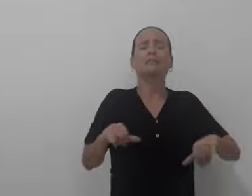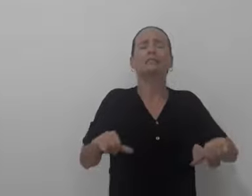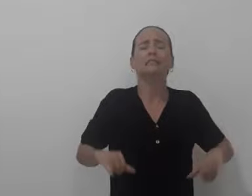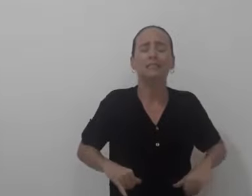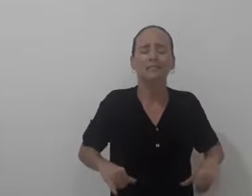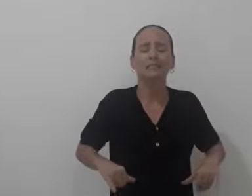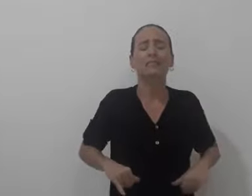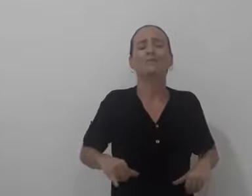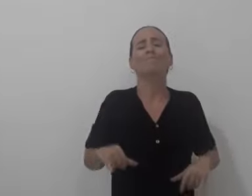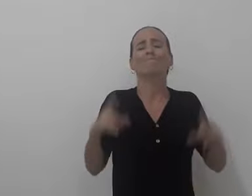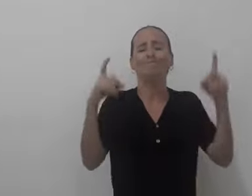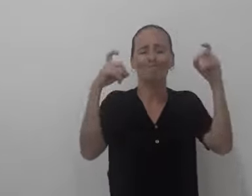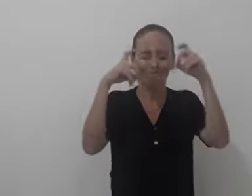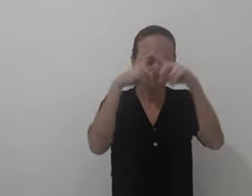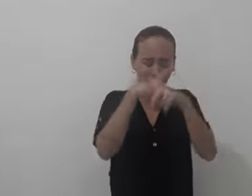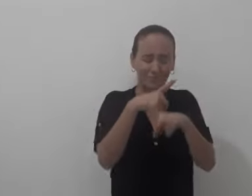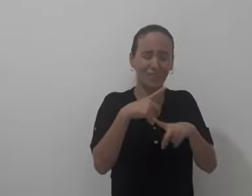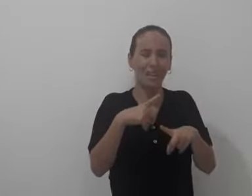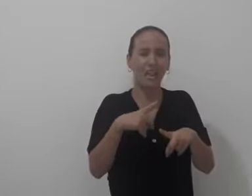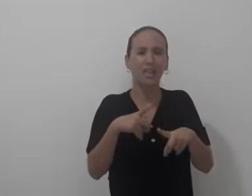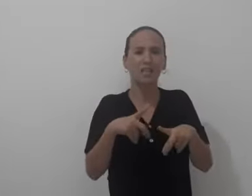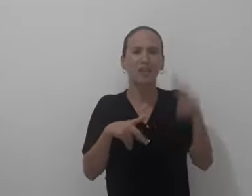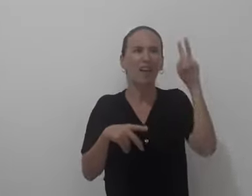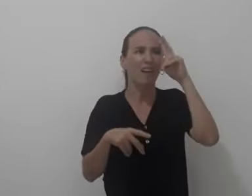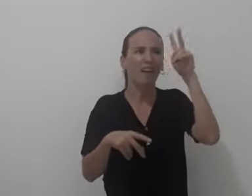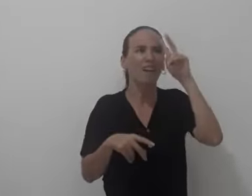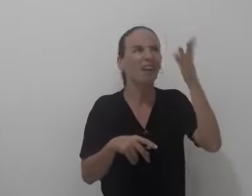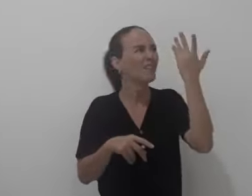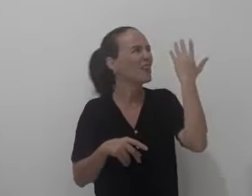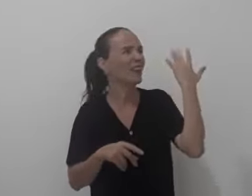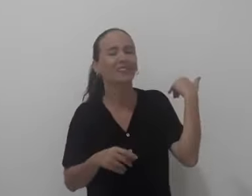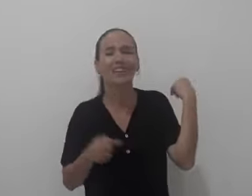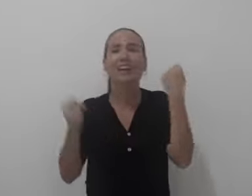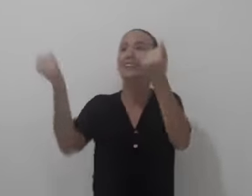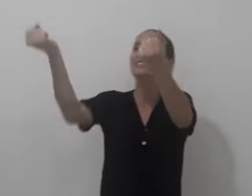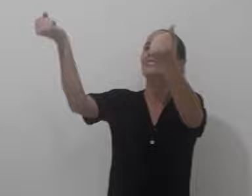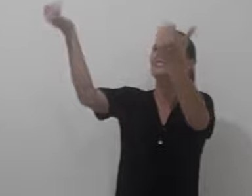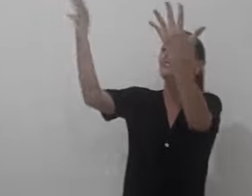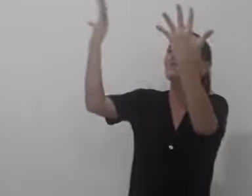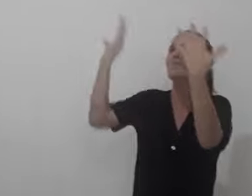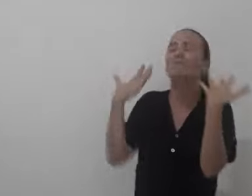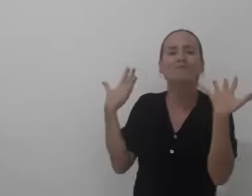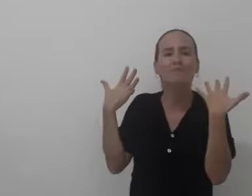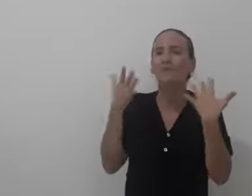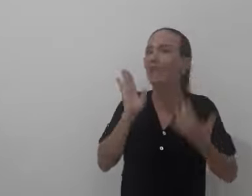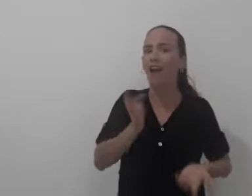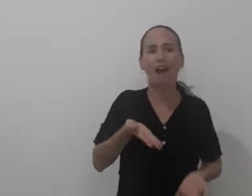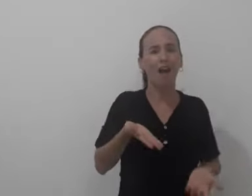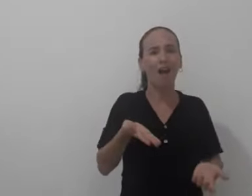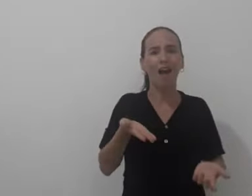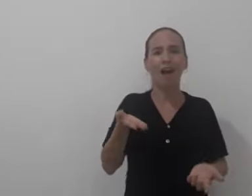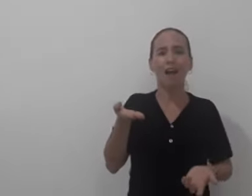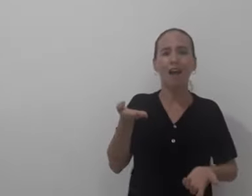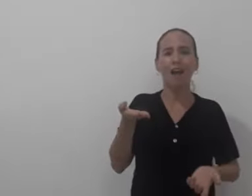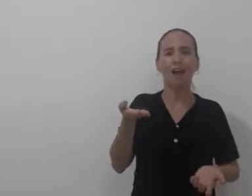fez, ele conta as bênçãos, ele se lembra das orações respondidas, ele se lembra daquilo que o